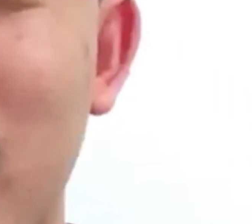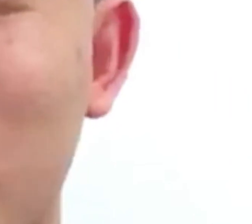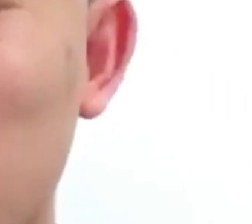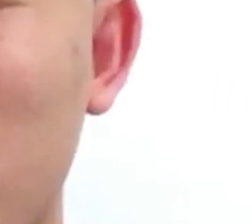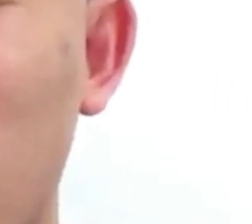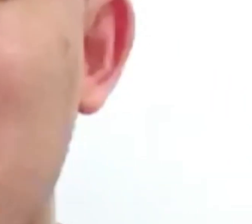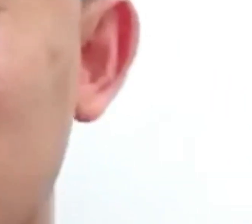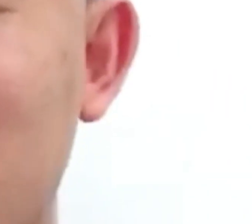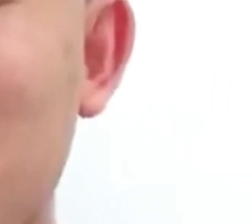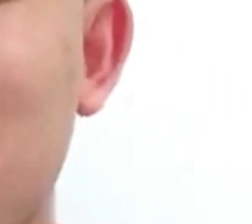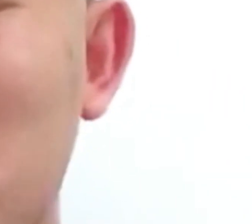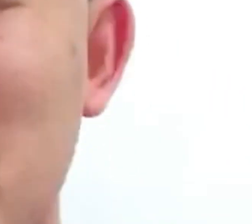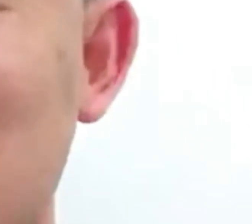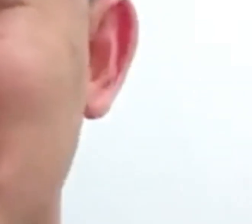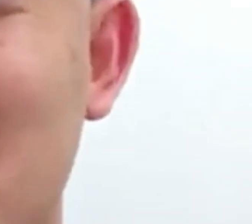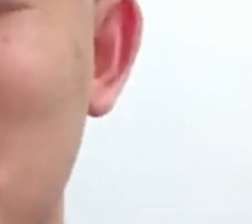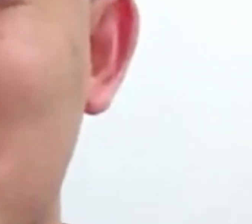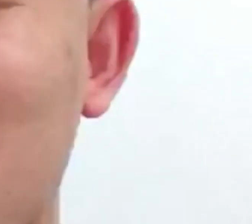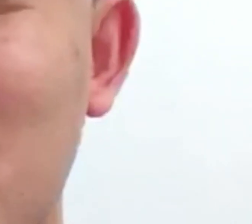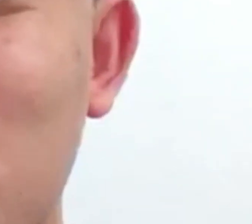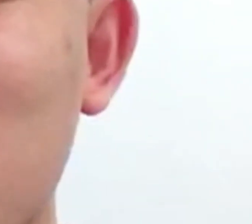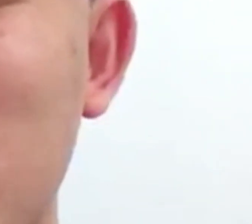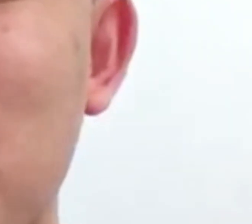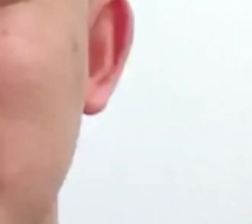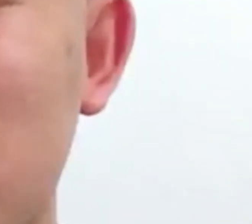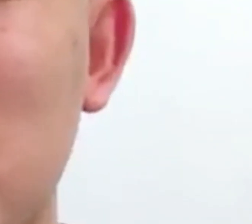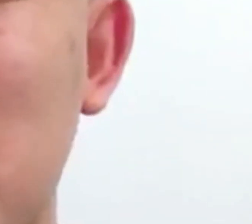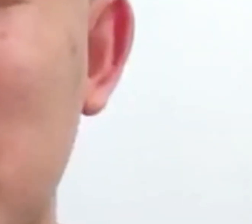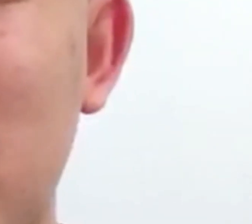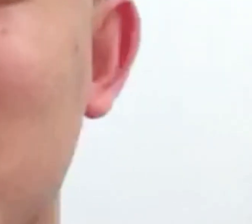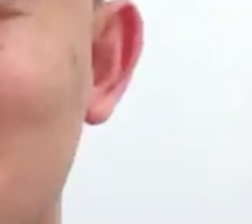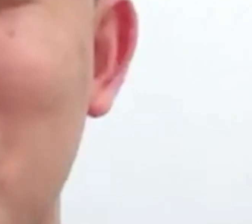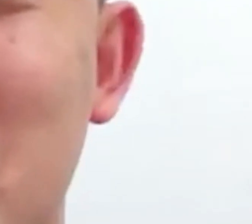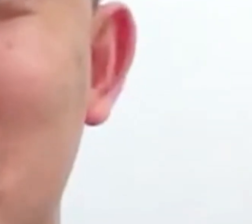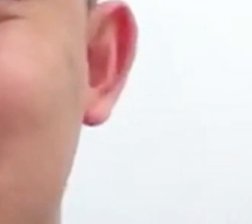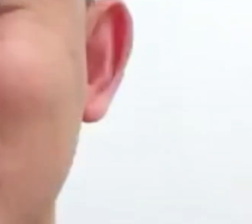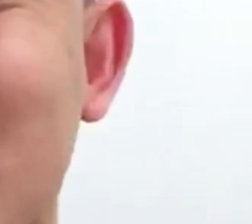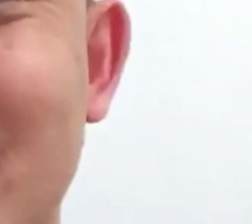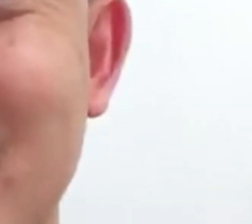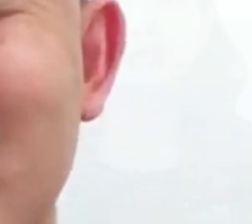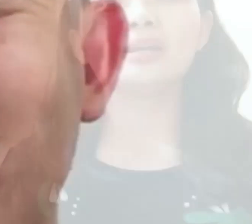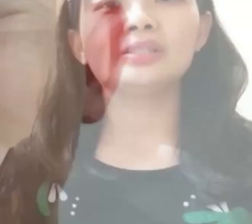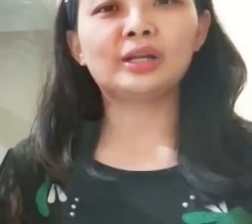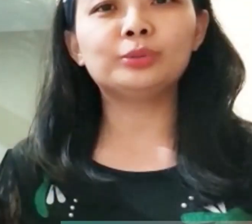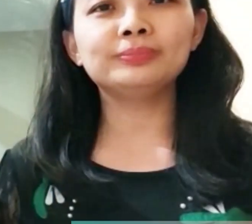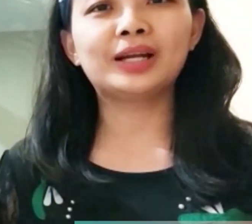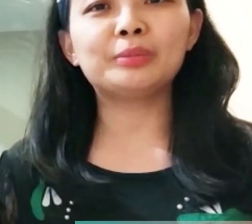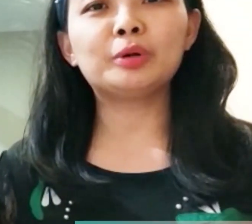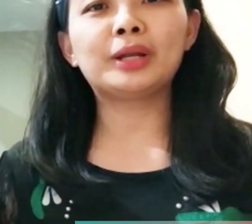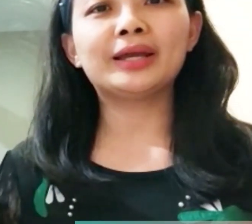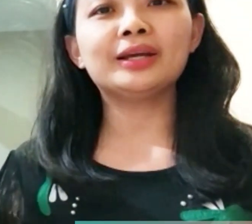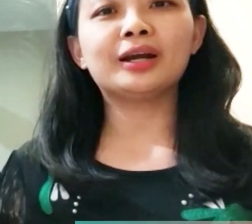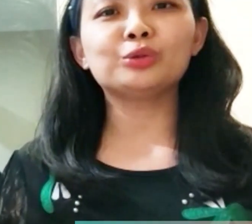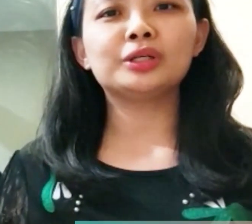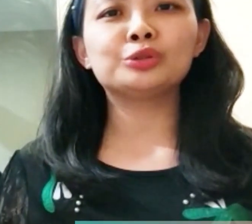Oleh karena itu, saya mau belajar mengasihi anak-anak seperti Tuhan Yesus, yaitu dengan cara terlibat dalam pelayanan CG Kids. Shalom, kami